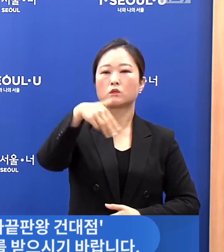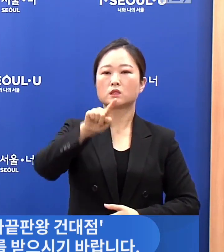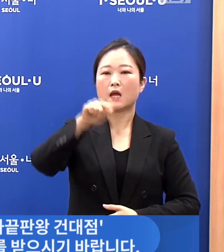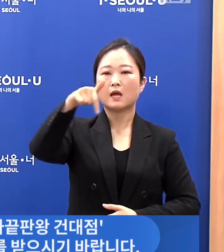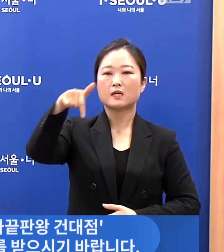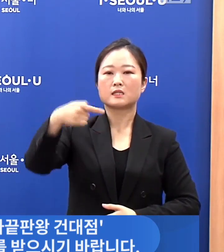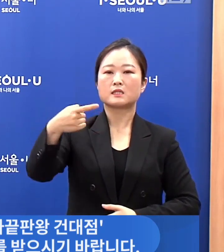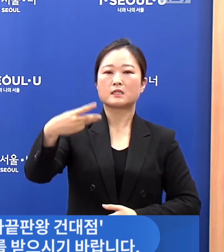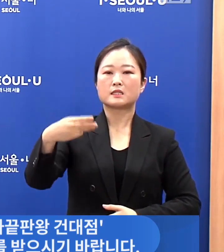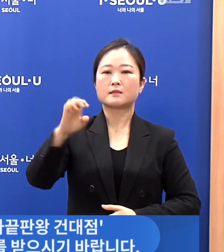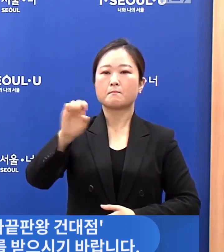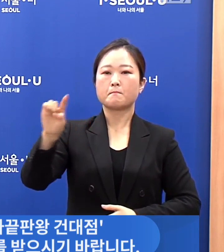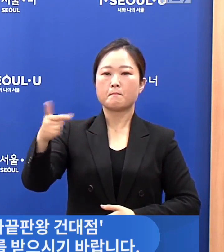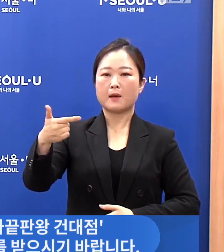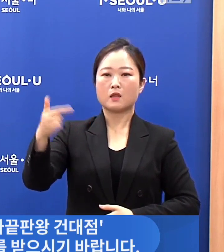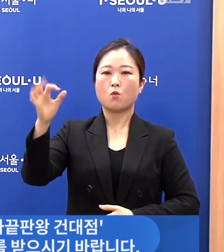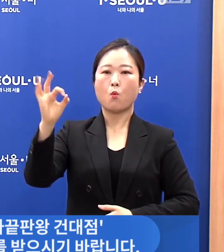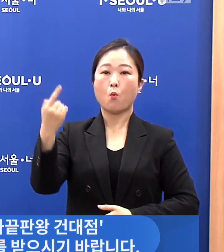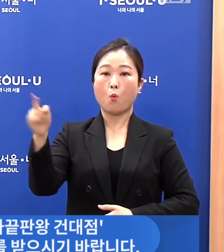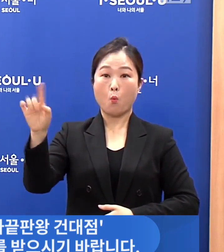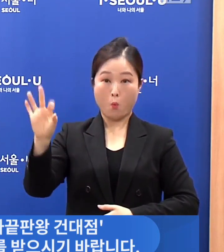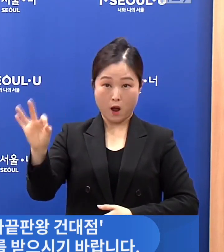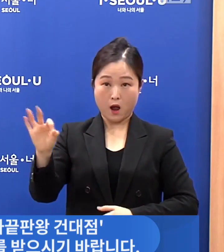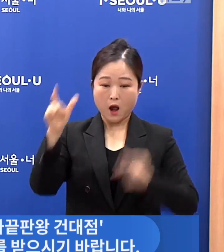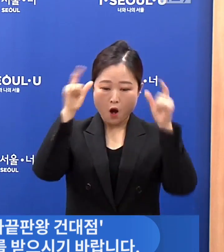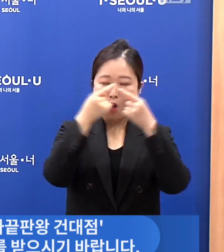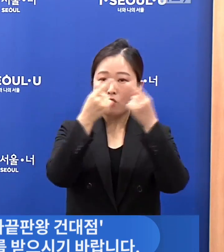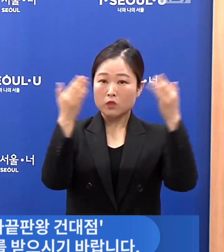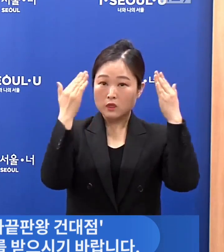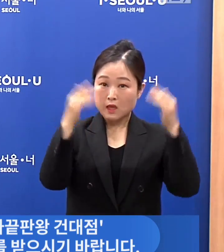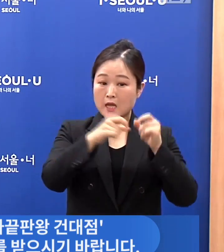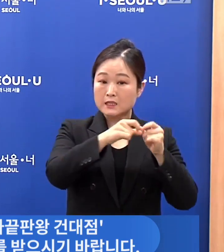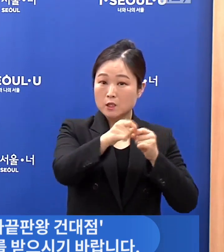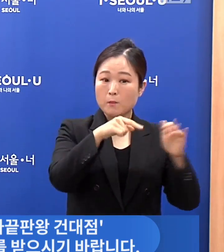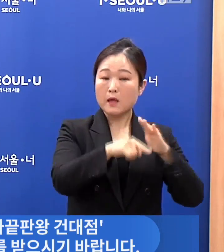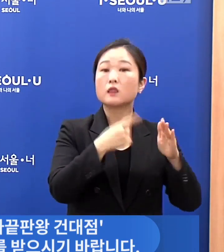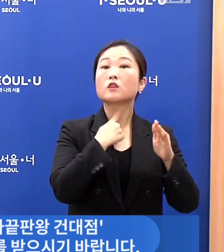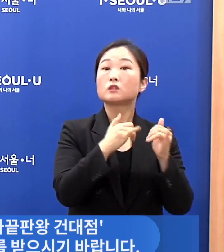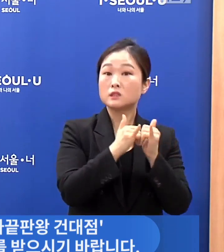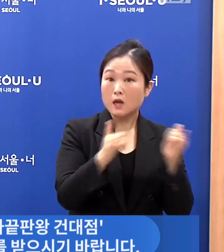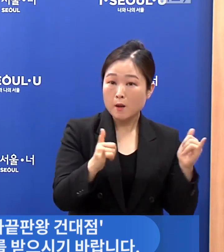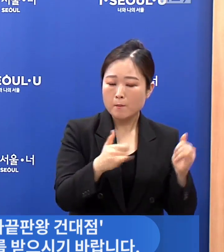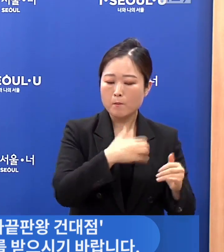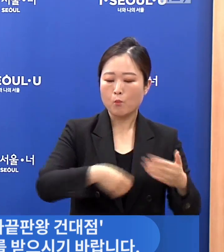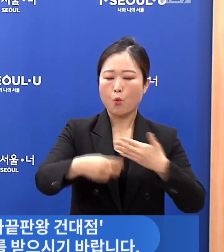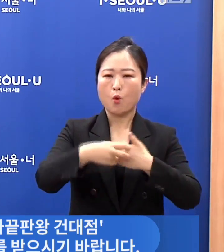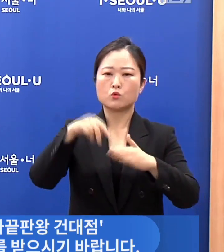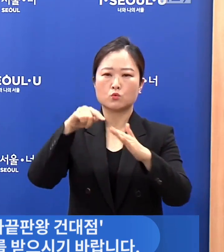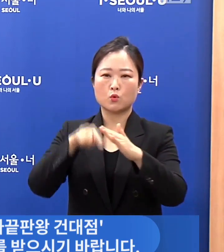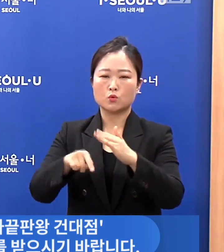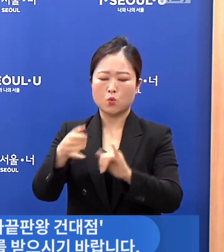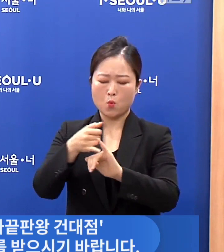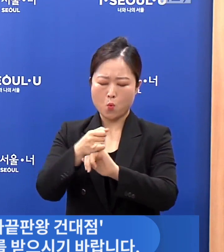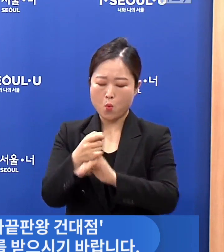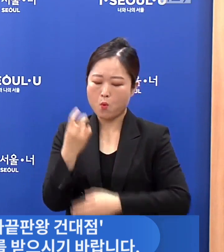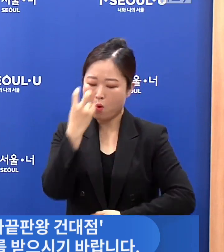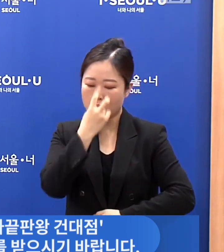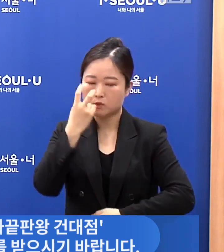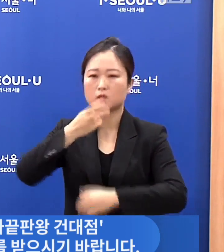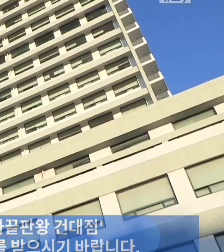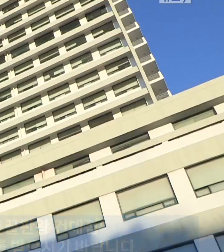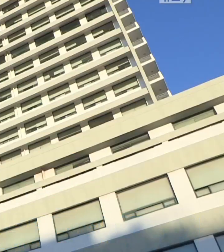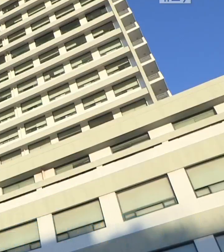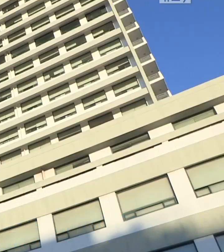끝판왕 건대점 이용자는 보건소 선별진료소에서 반드시 검사를 받으시기 바랍니다.